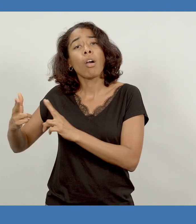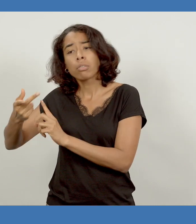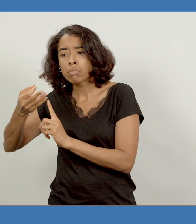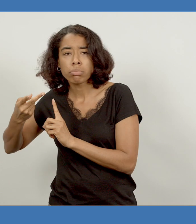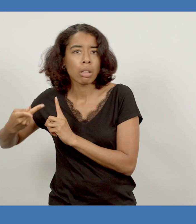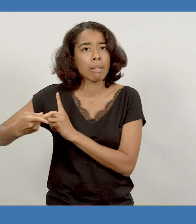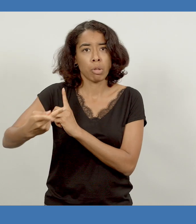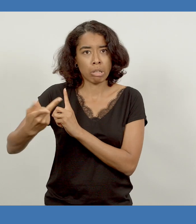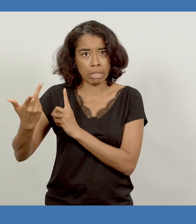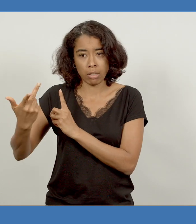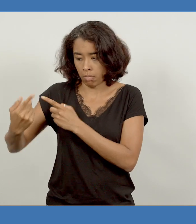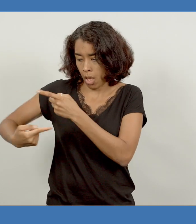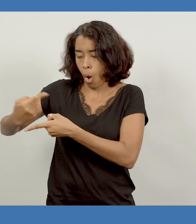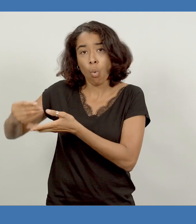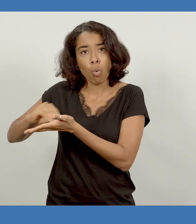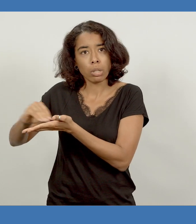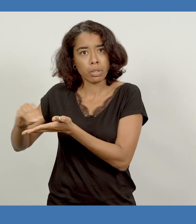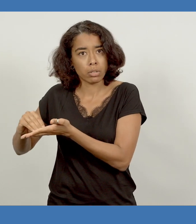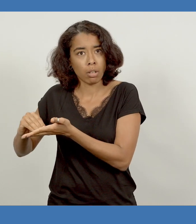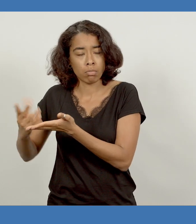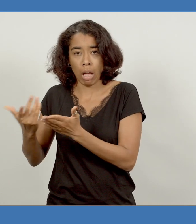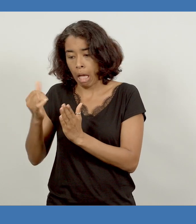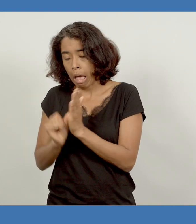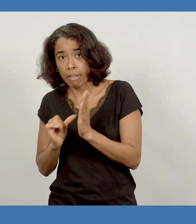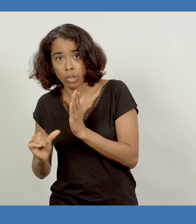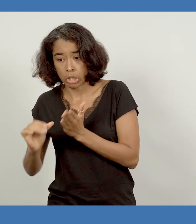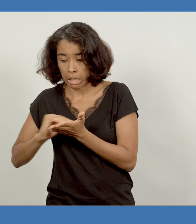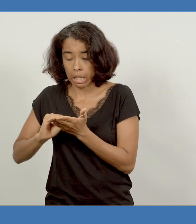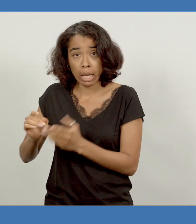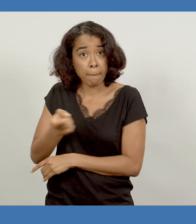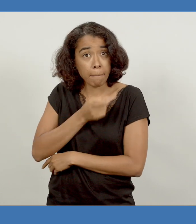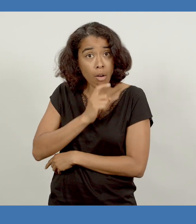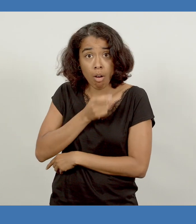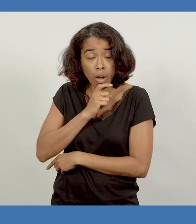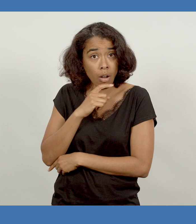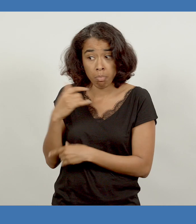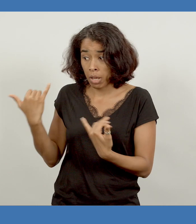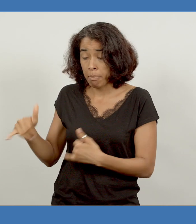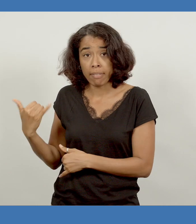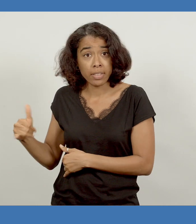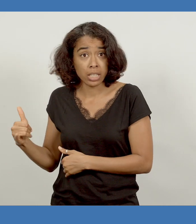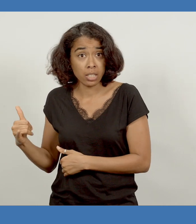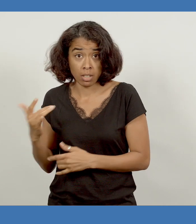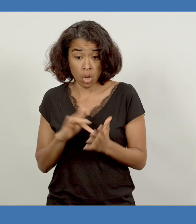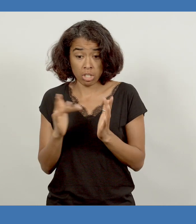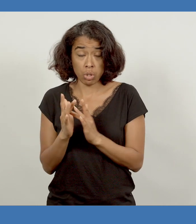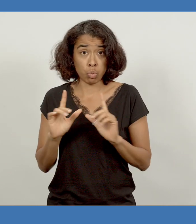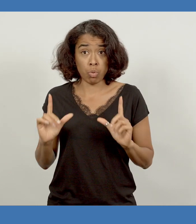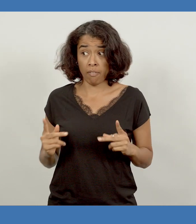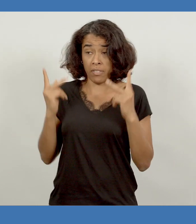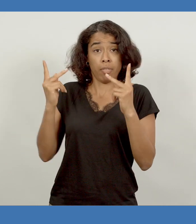période apostolique, mais aucun des évangiles, aucune des épîtres de Paul n'avait été rédigé du vivant de